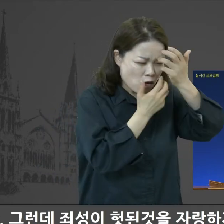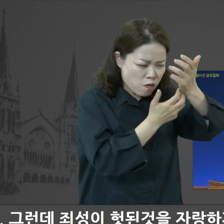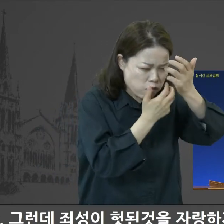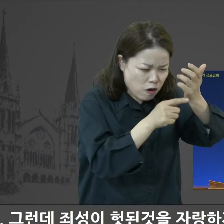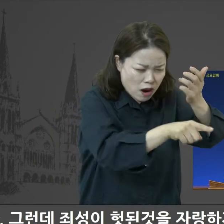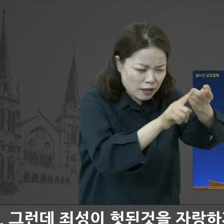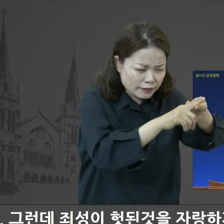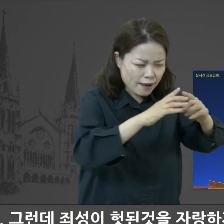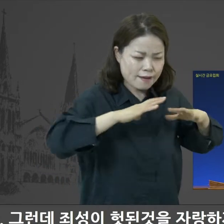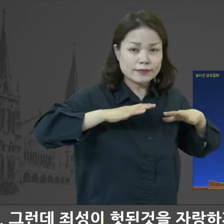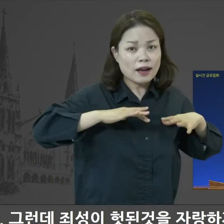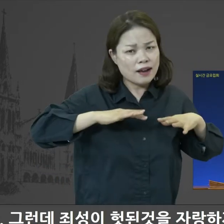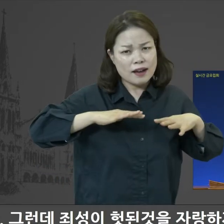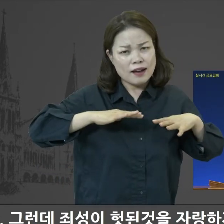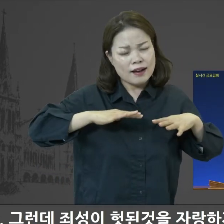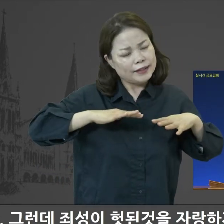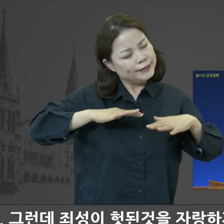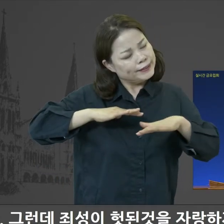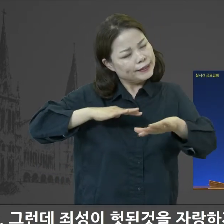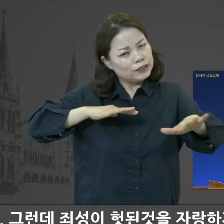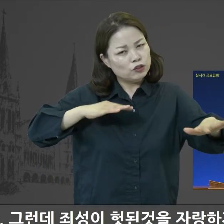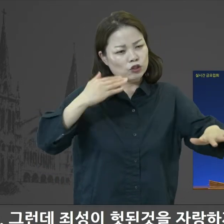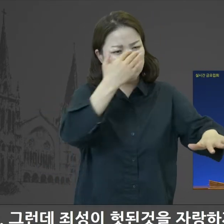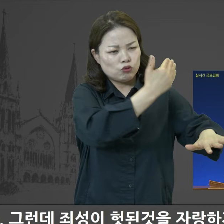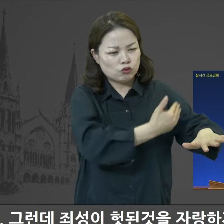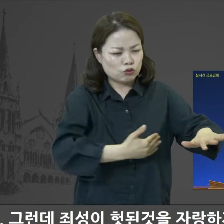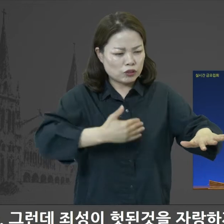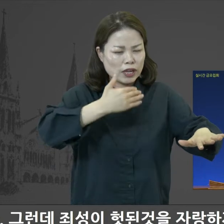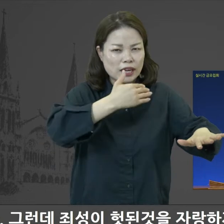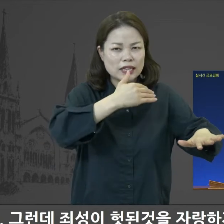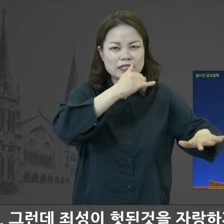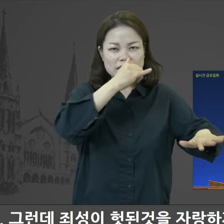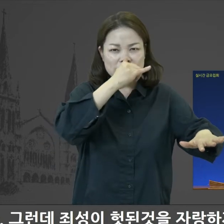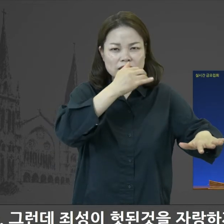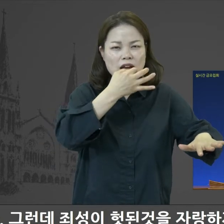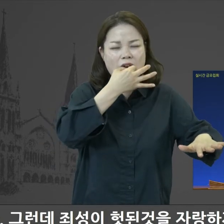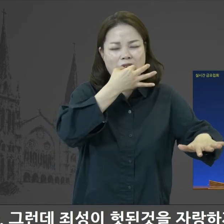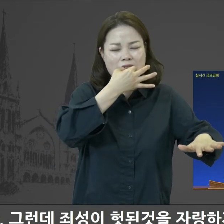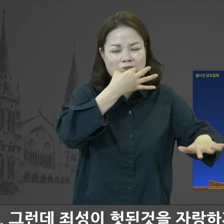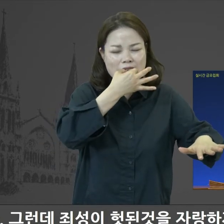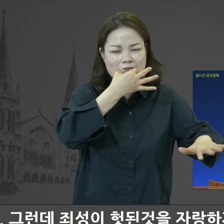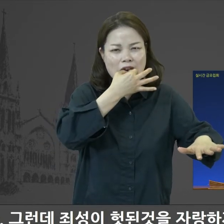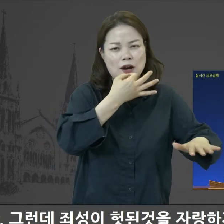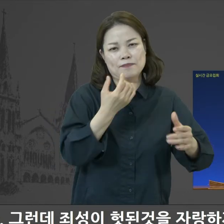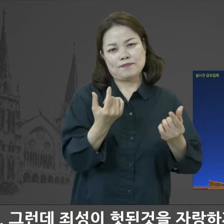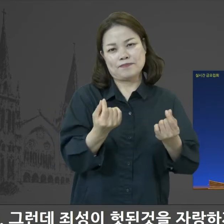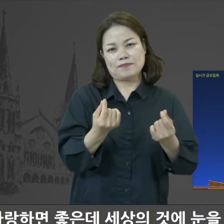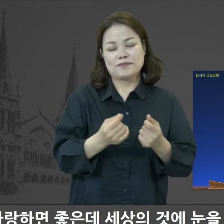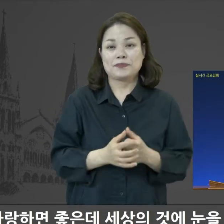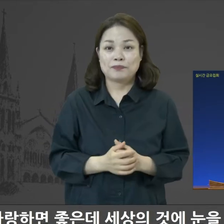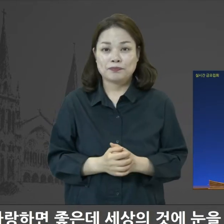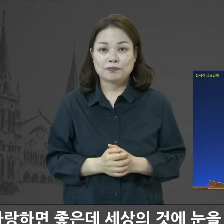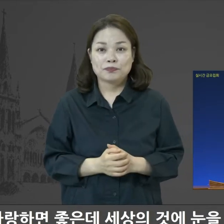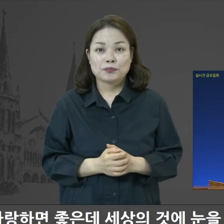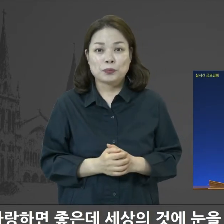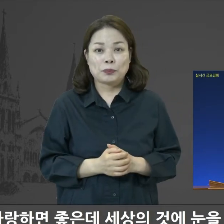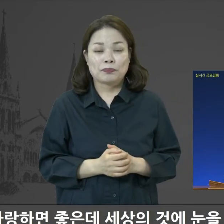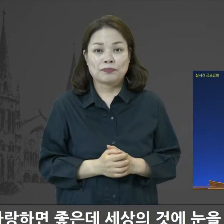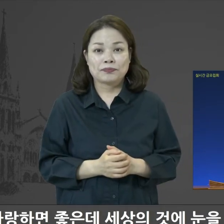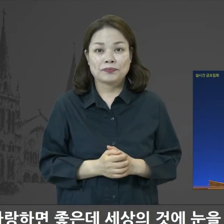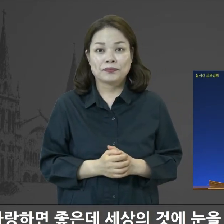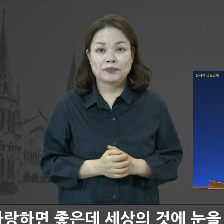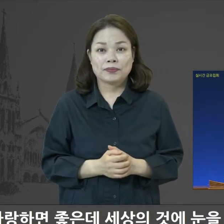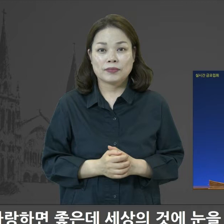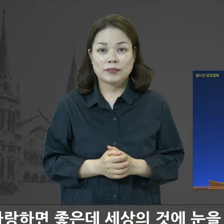자랑하는 것, 이것이 우리의 육체 속에 담겨 있는 탐욕이라는 말씀인 것이죠. 자,